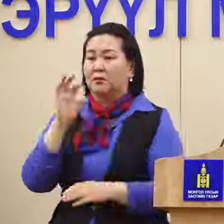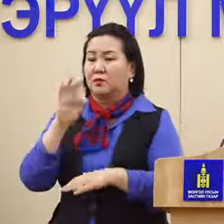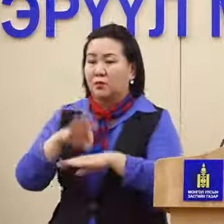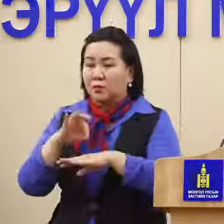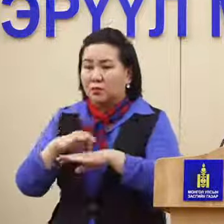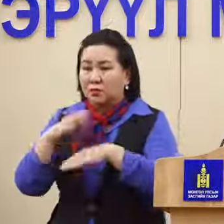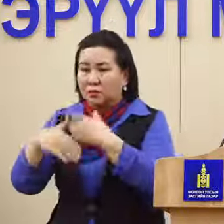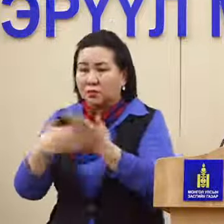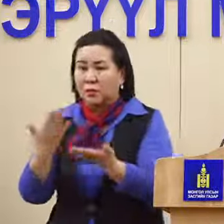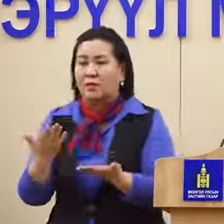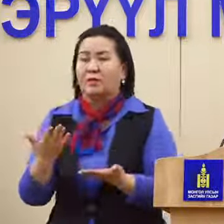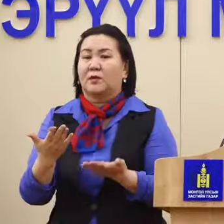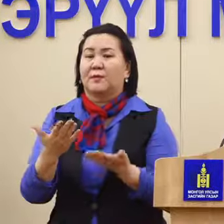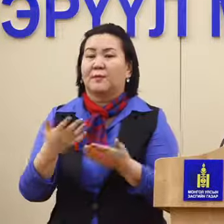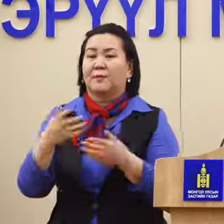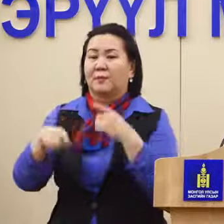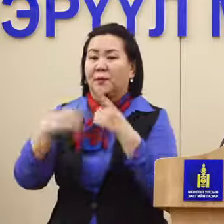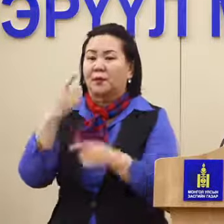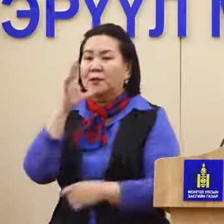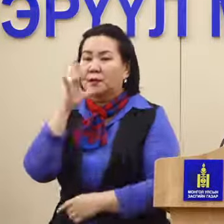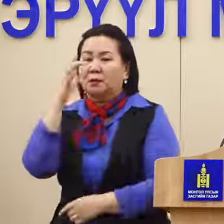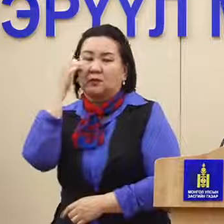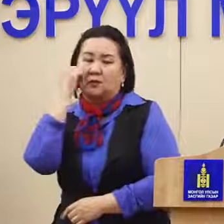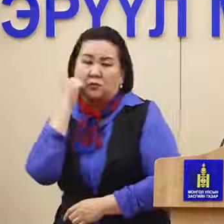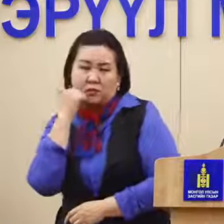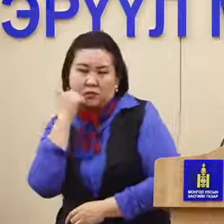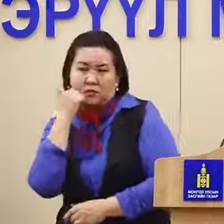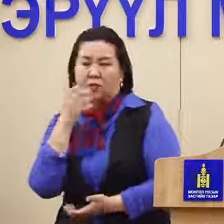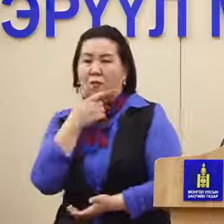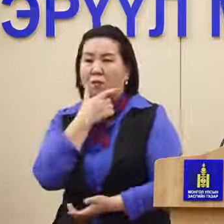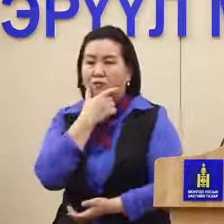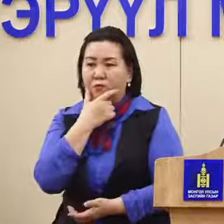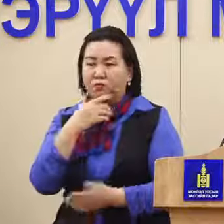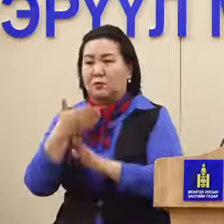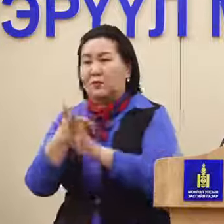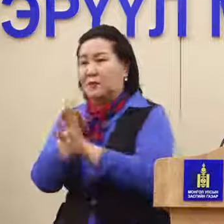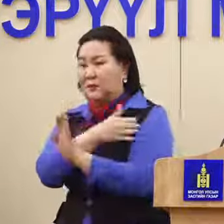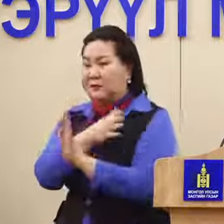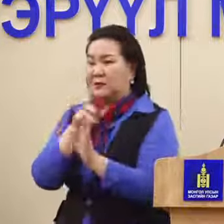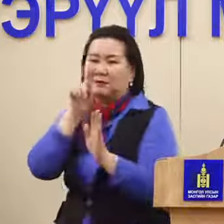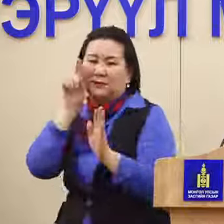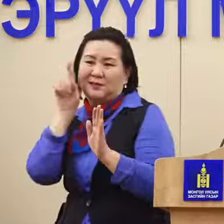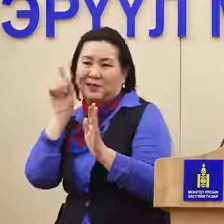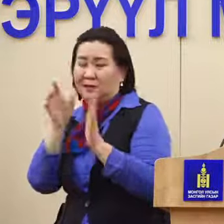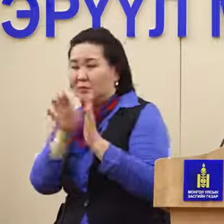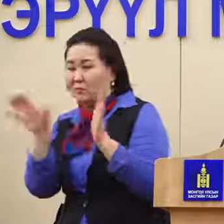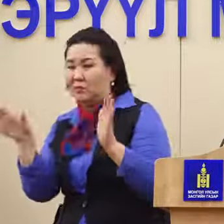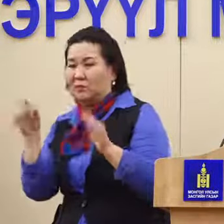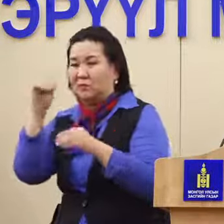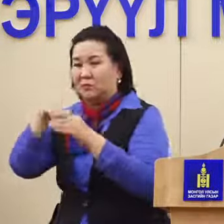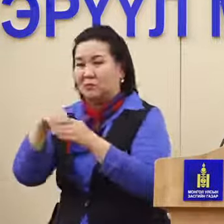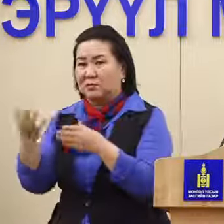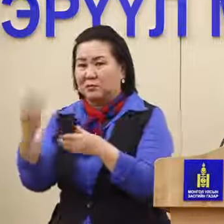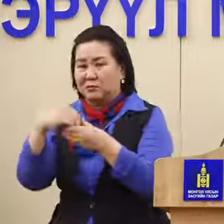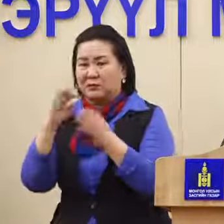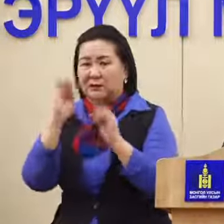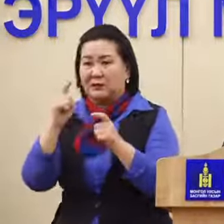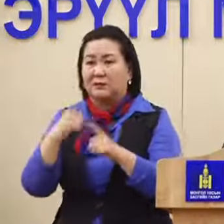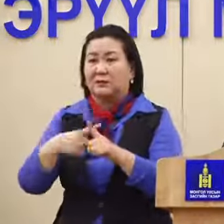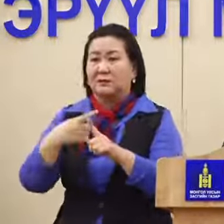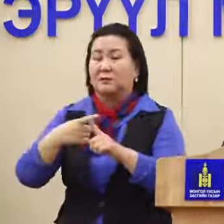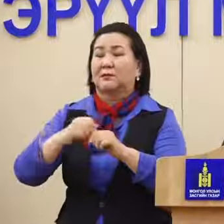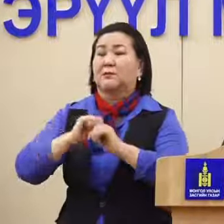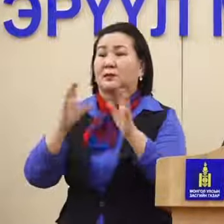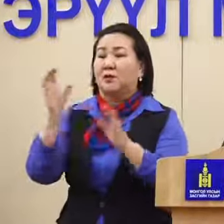бол одоо өндөр настай эмсэлт бүлгийн хүн амаас гадна залуу насны хүмүүсийг одоо хамарч гарч байгаа нь бол